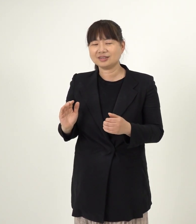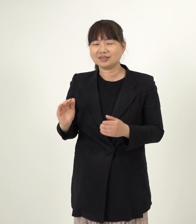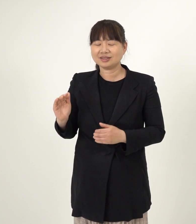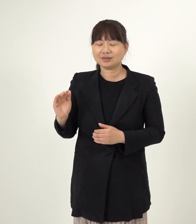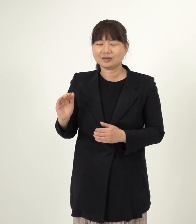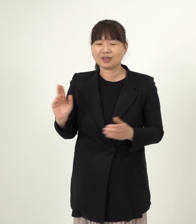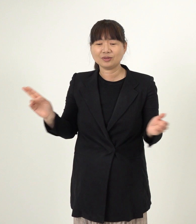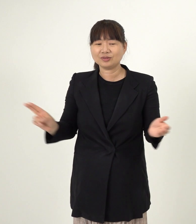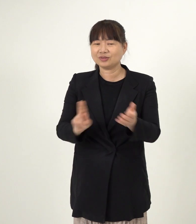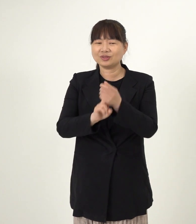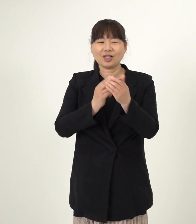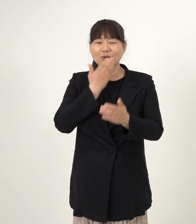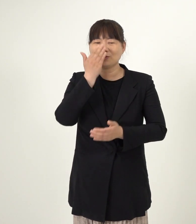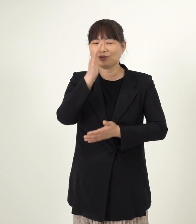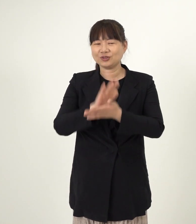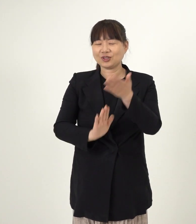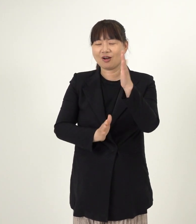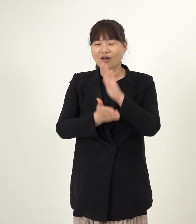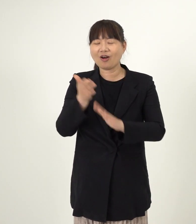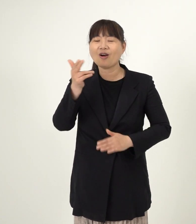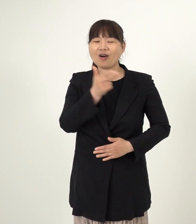가릴 수 없는 주